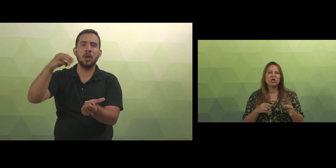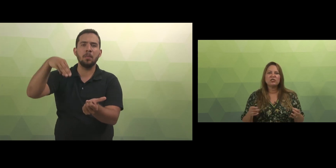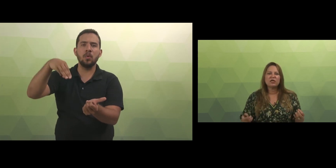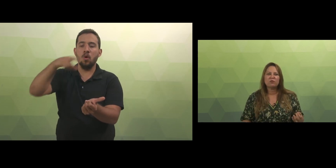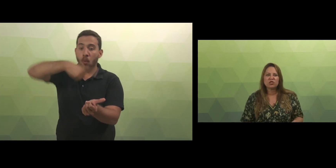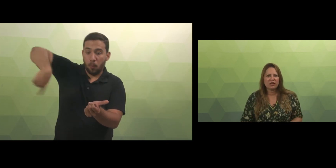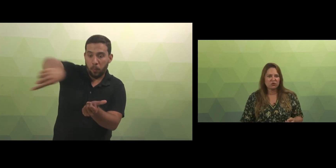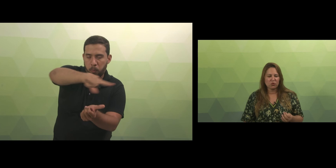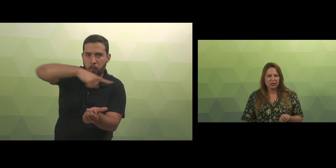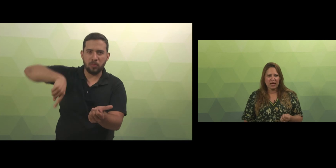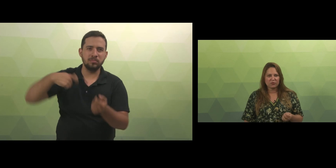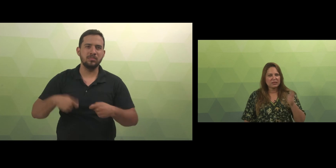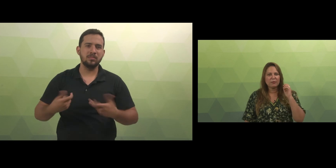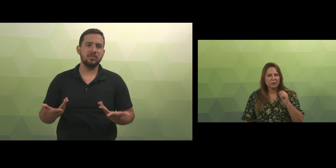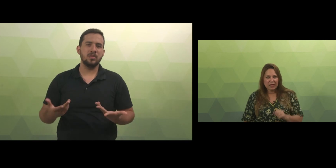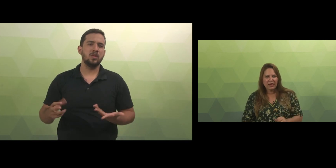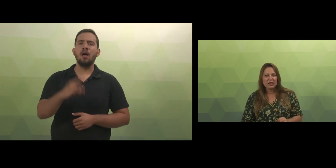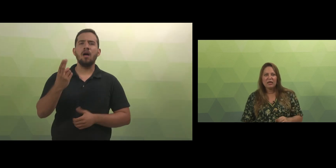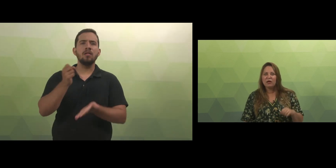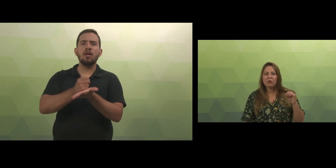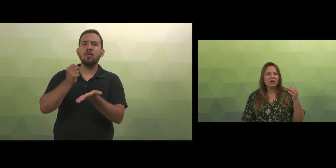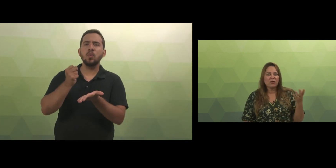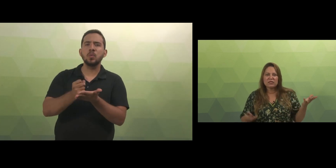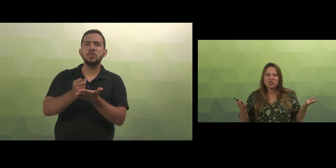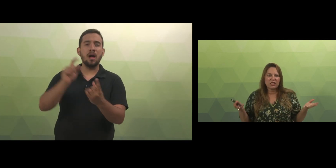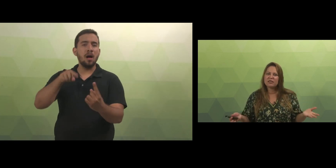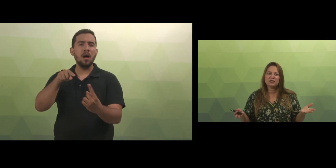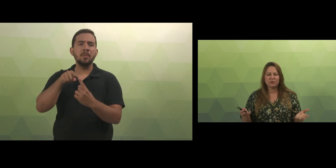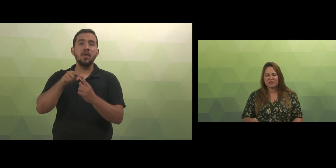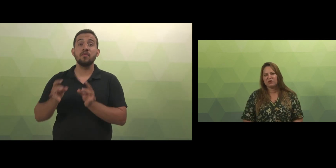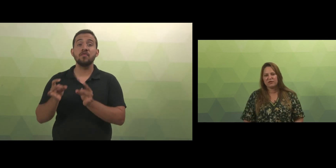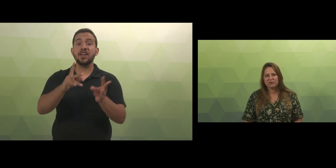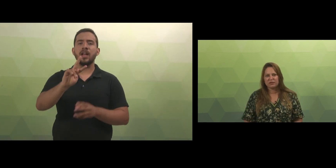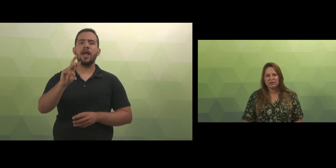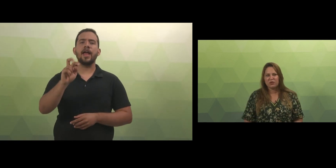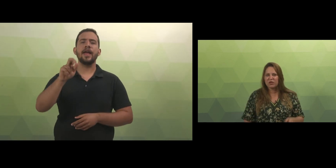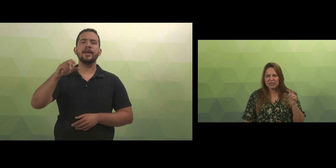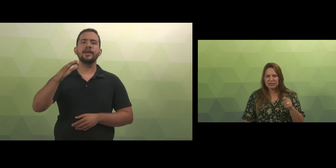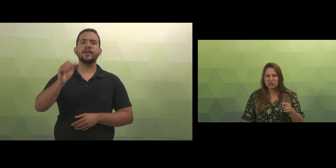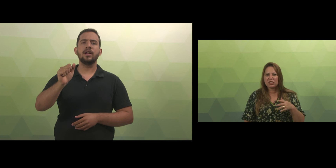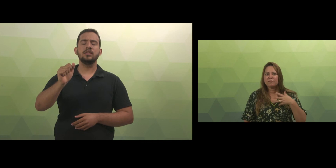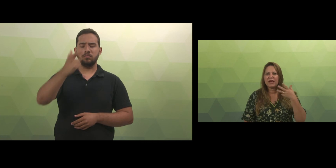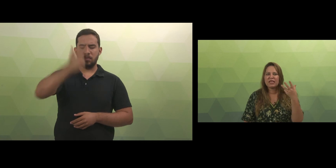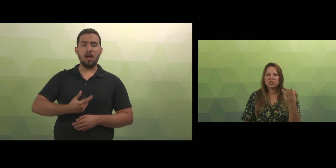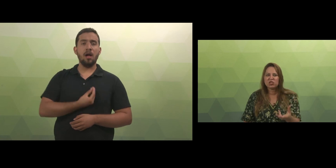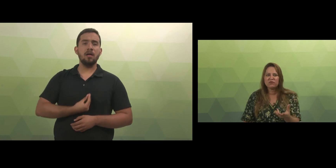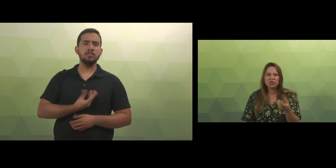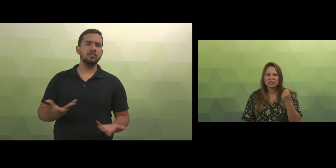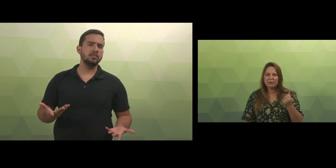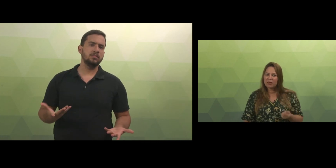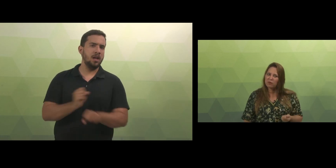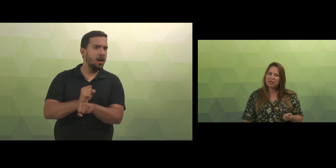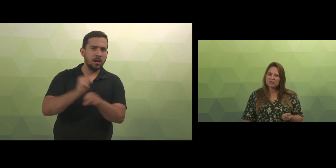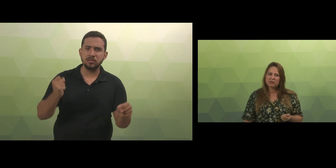Não pode ser objeto de contrato. Sabe por quê? Porque não existe herança de pessoa viva. O que existe é a expectativa